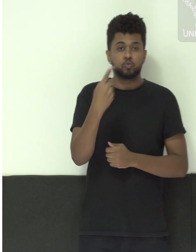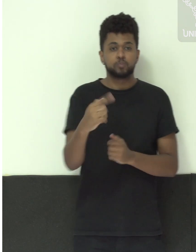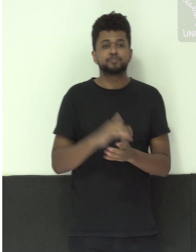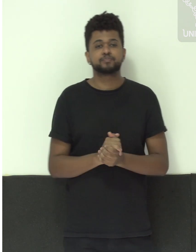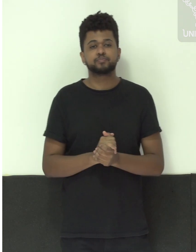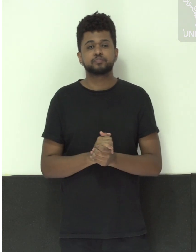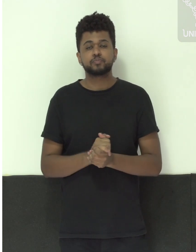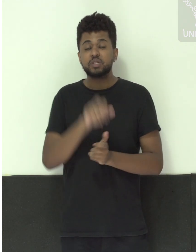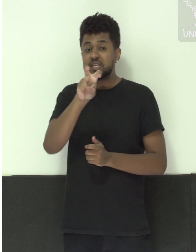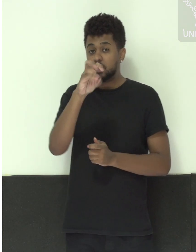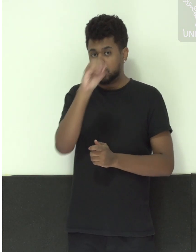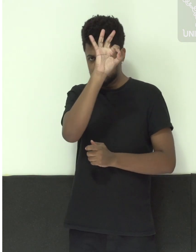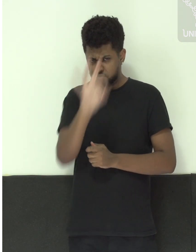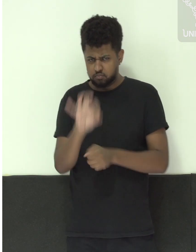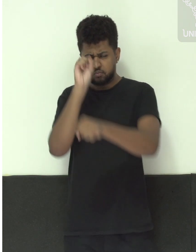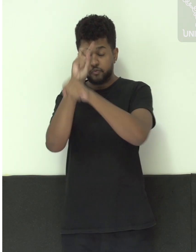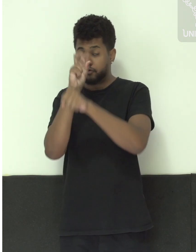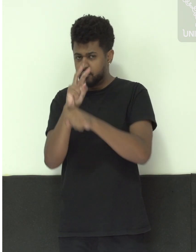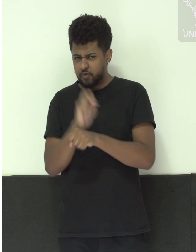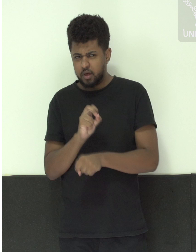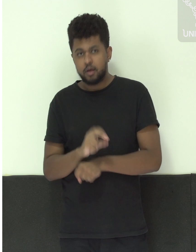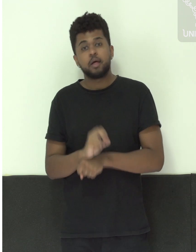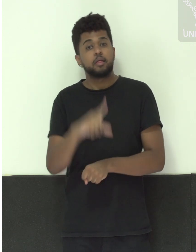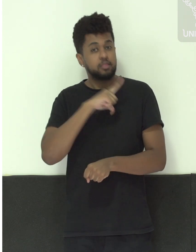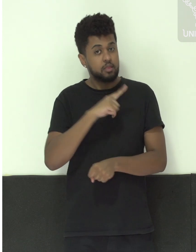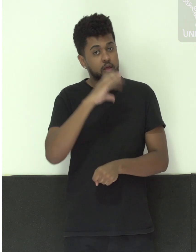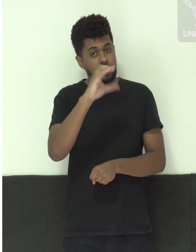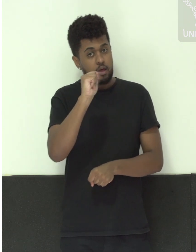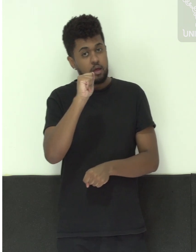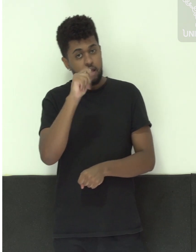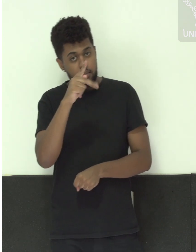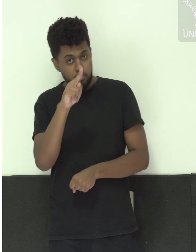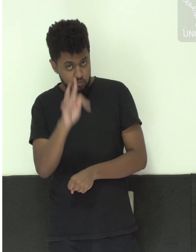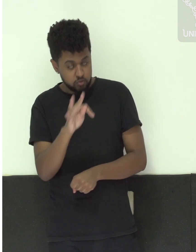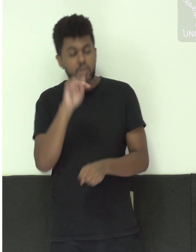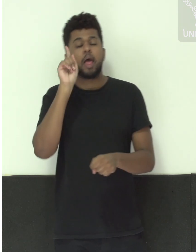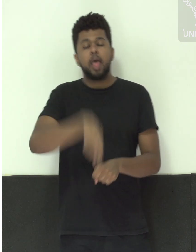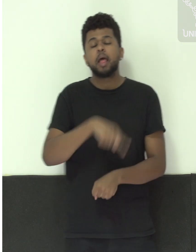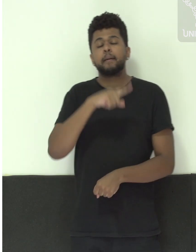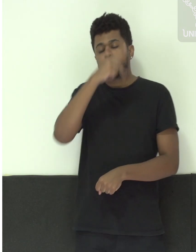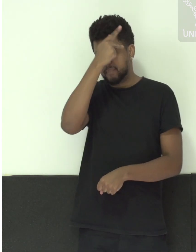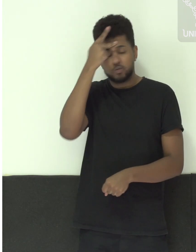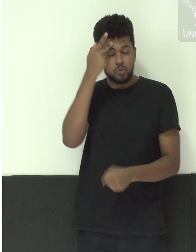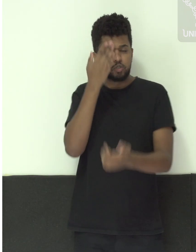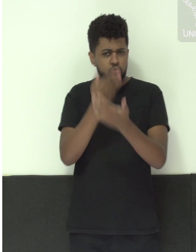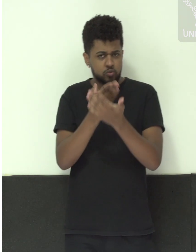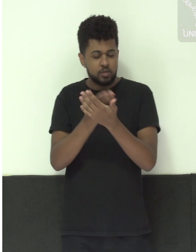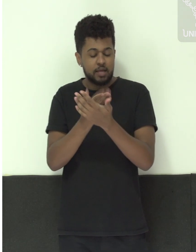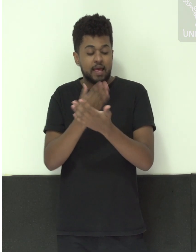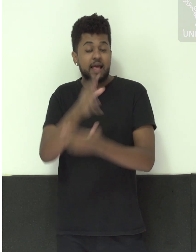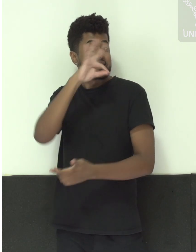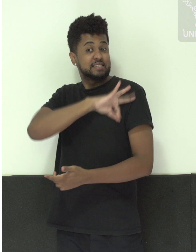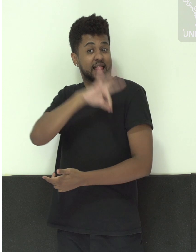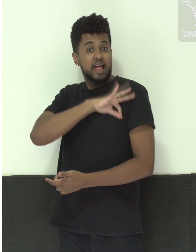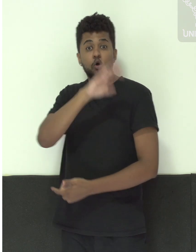6.2.1. 50% das vagas que tratam o caput são reservadas a estudantes com renda